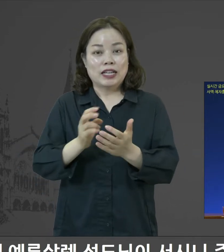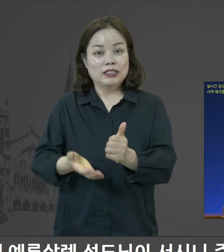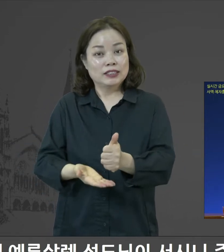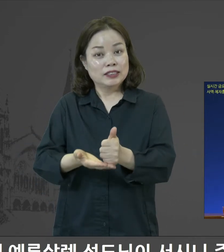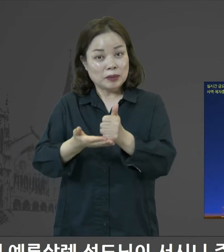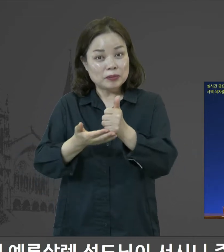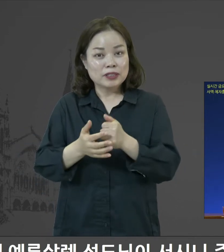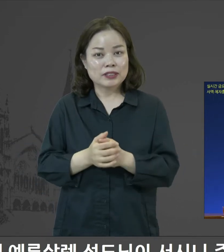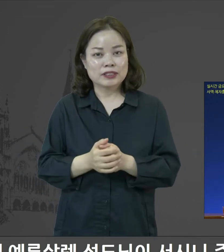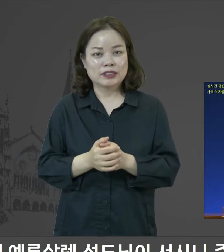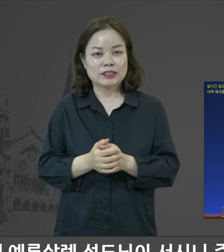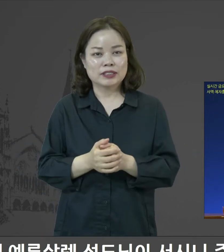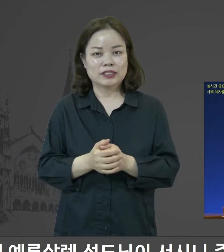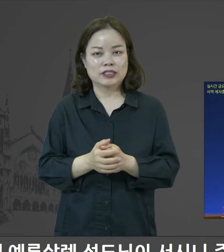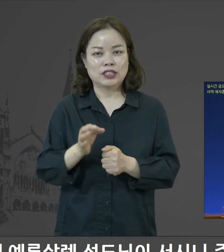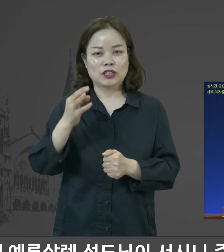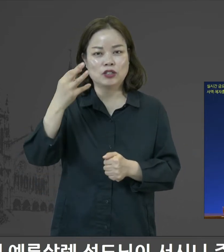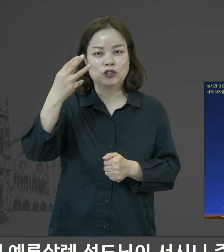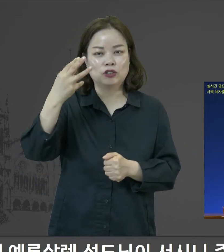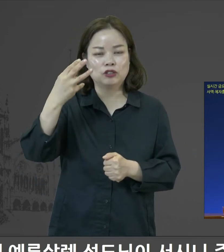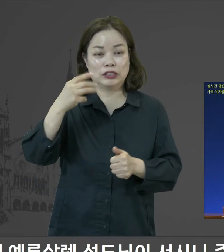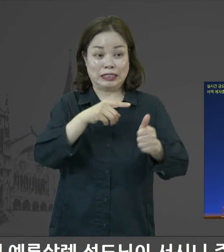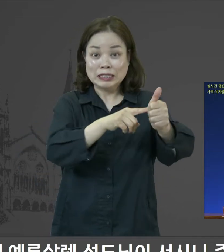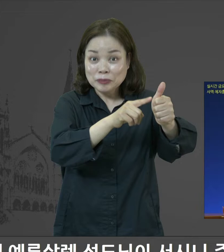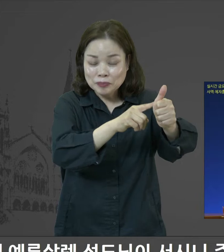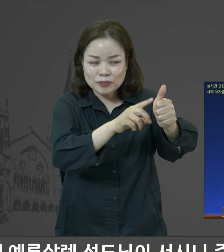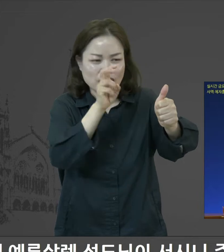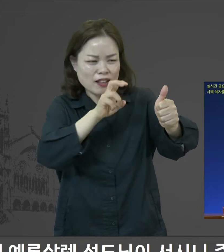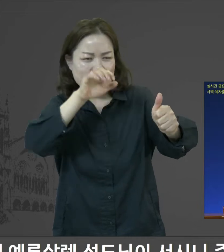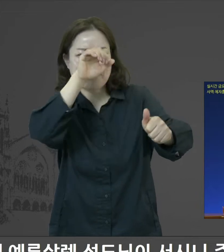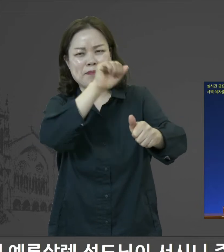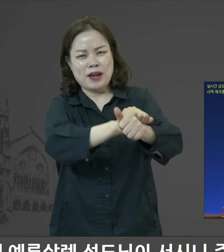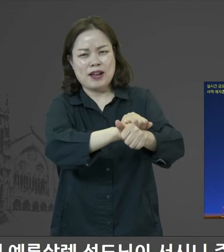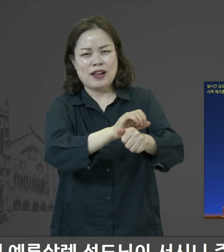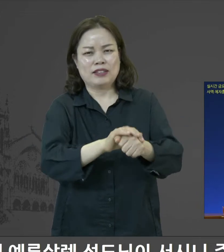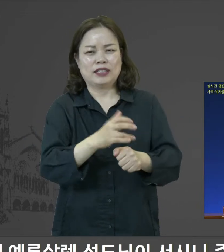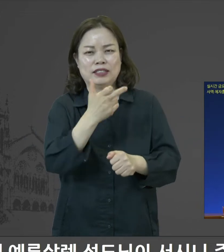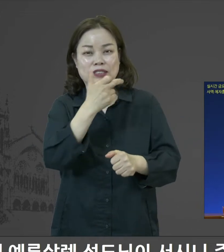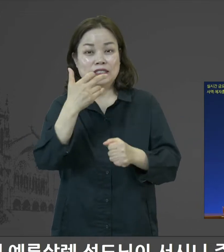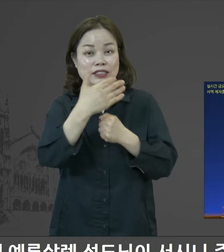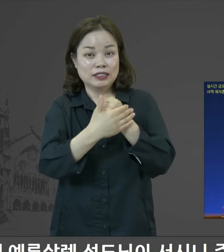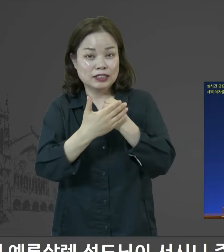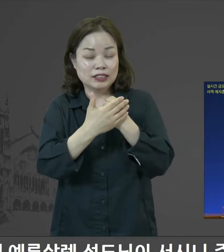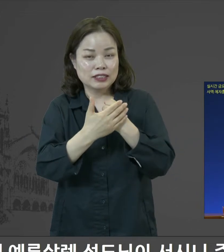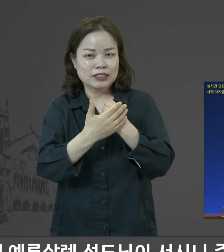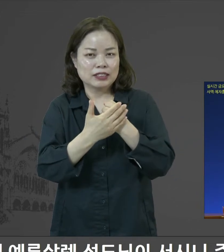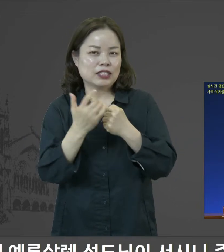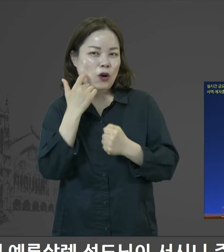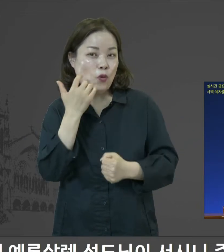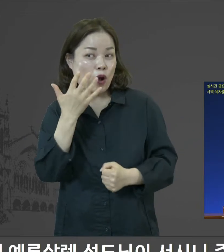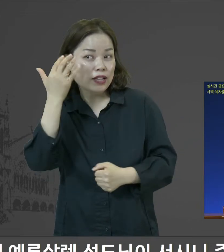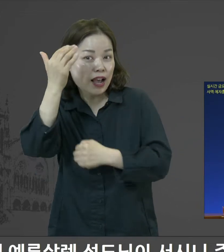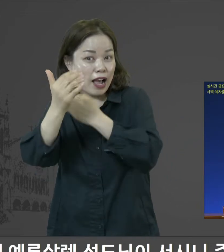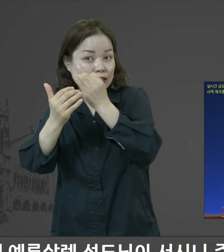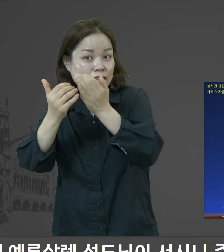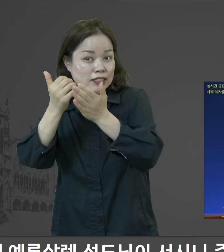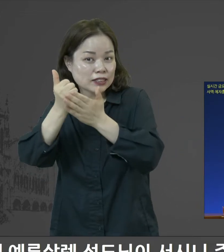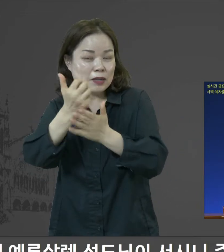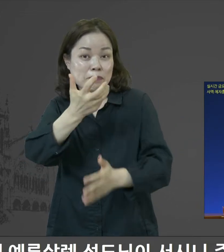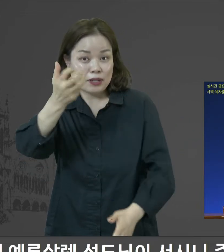섬겨주신 테너 유정훈 형제께도 우리 주님의 큰 기쁨과 영광이 함께